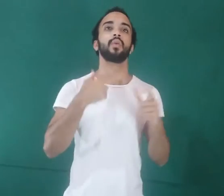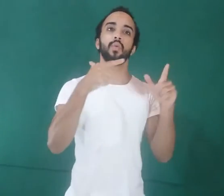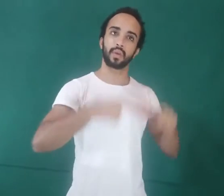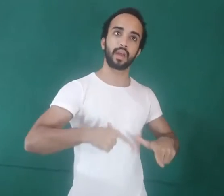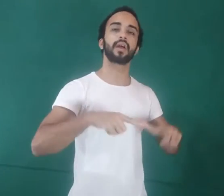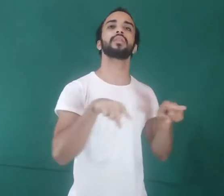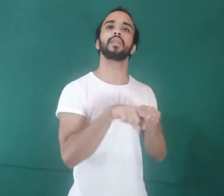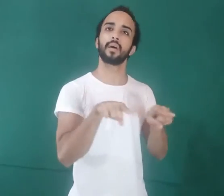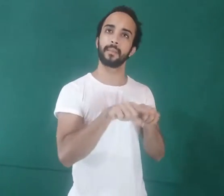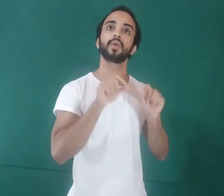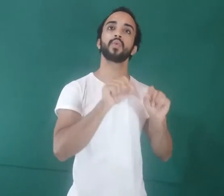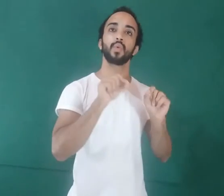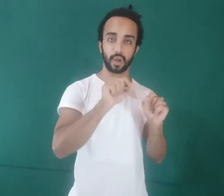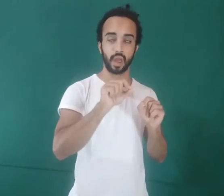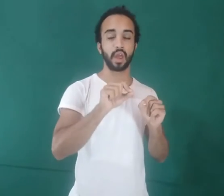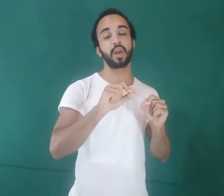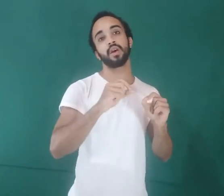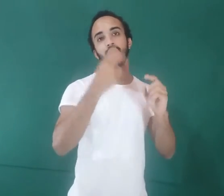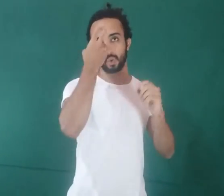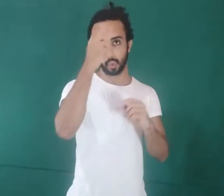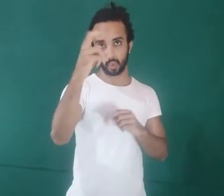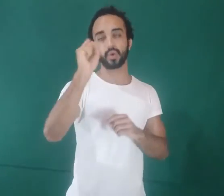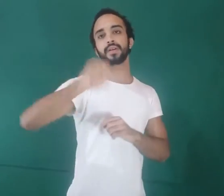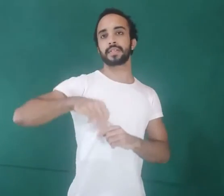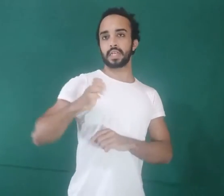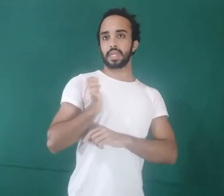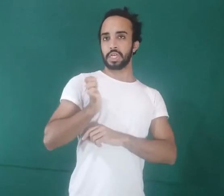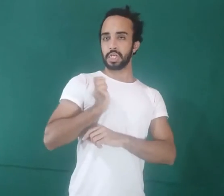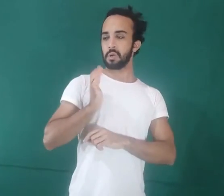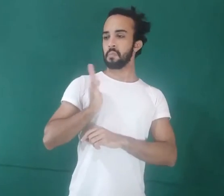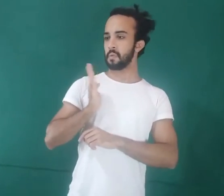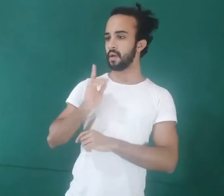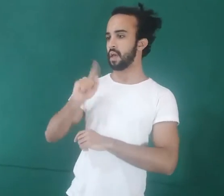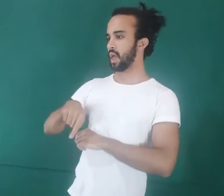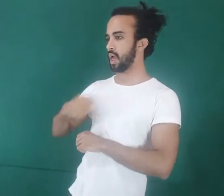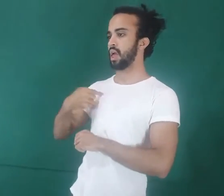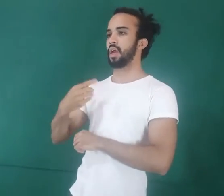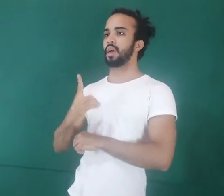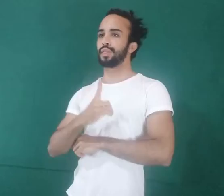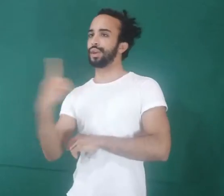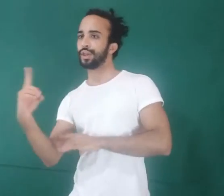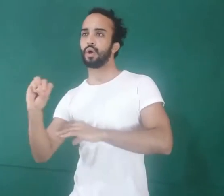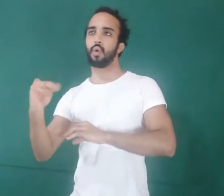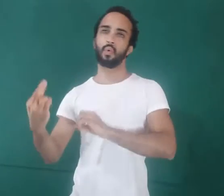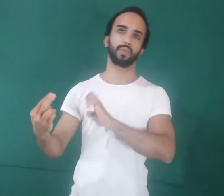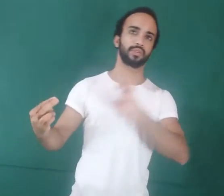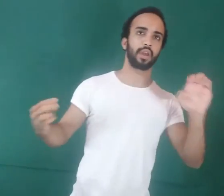pensamentos aristocráticos, de elitismo. Sim. Esquerda, direita, centro-direita, nananã. Novas perspectivas